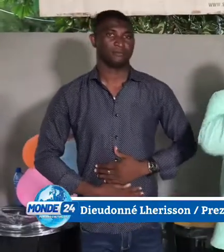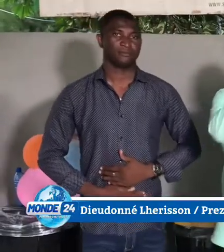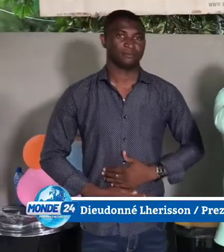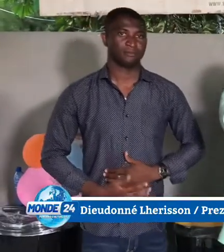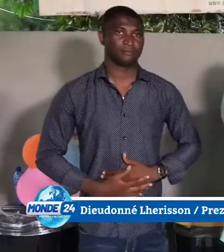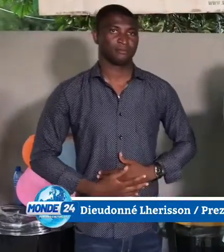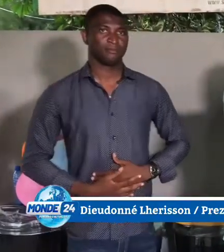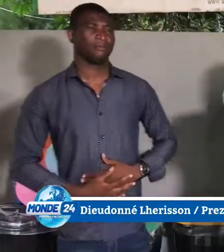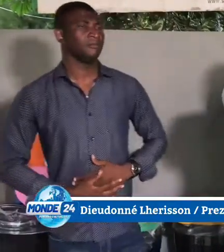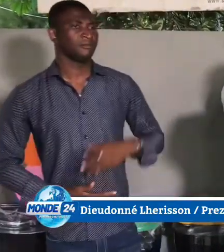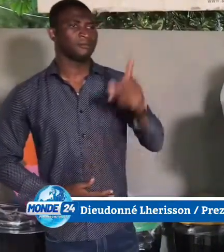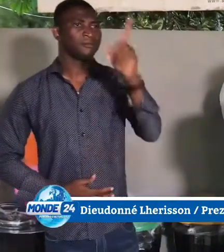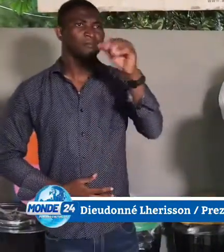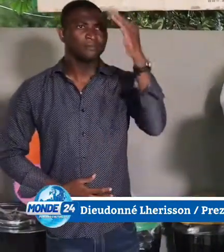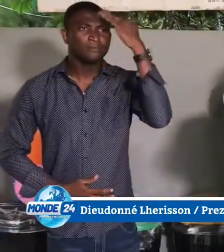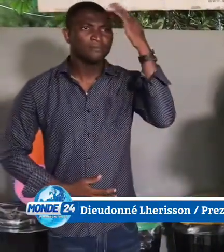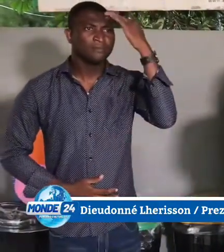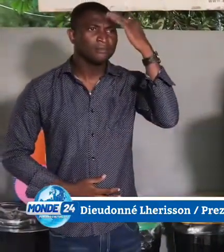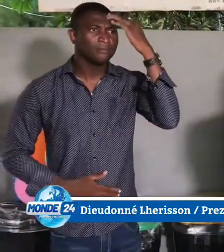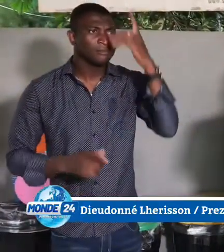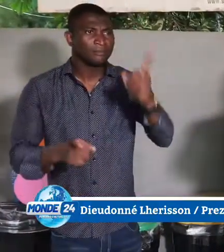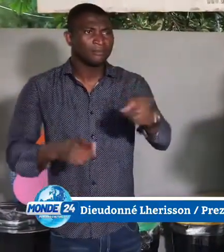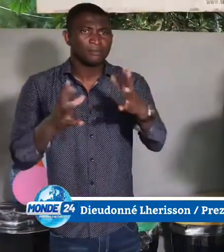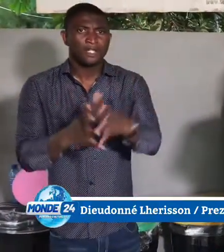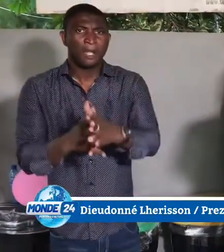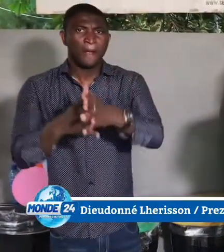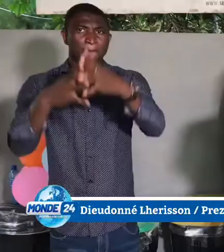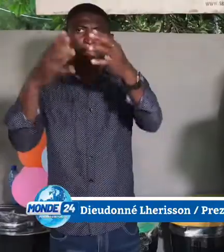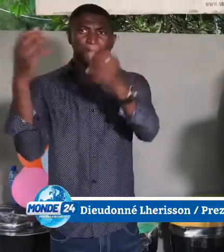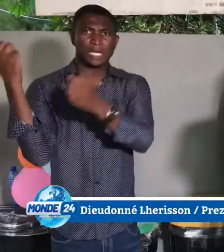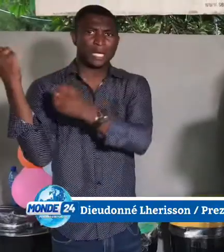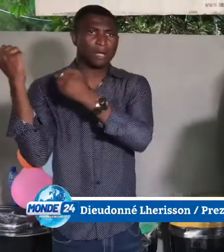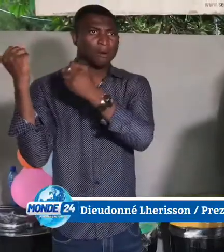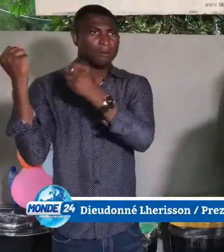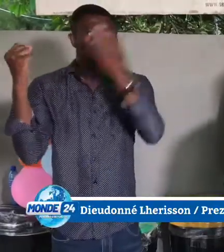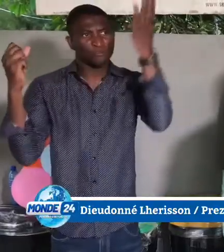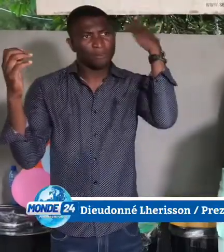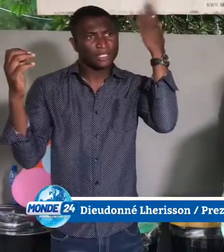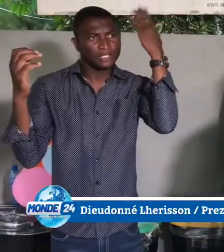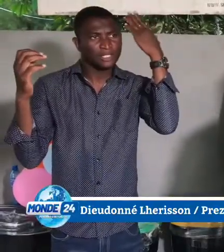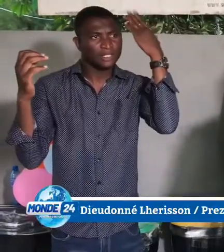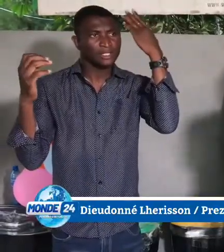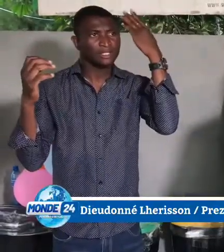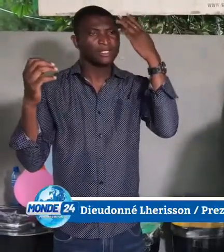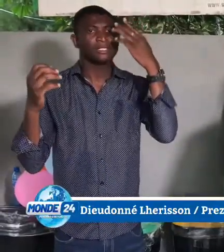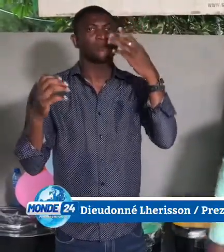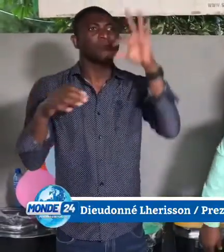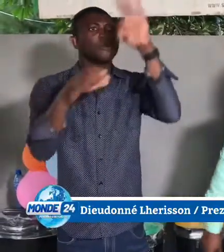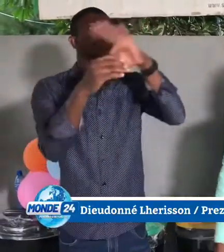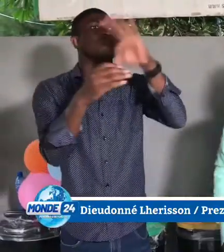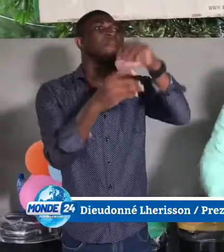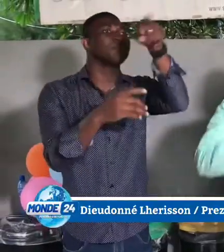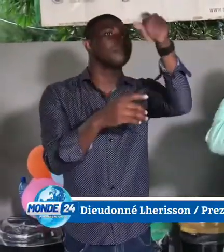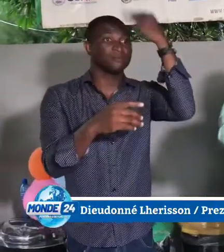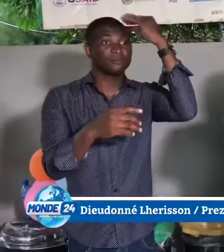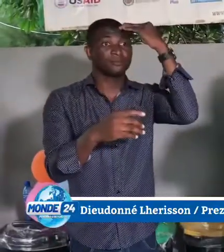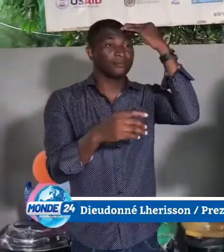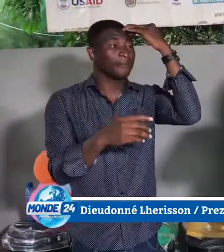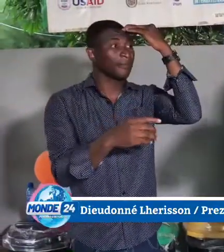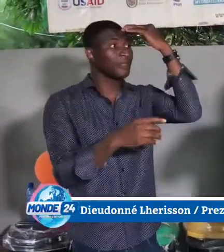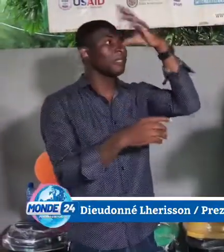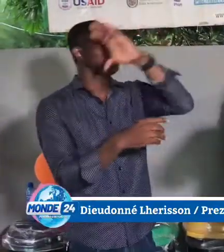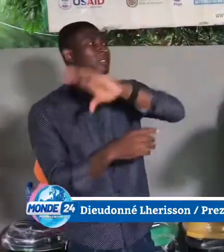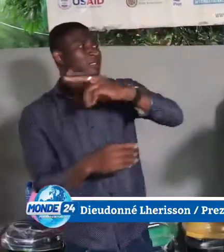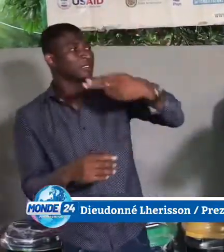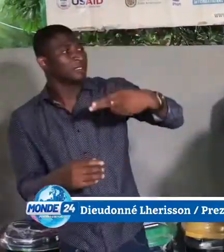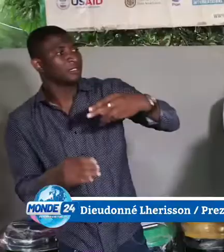connaissons? Est-ce que nous connaissons nous pile pouvoir déjà? Oui. Est-ce que nous ne pouvons voter? Oui. Mon handicapé,